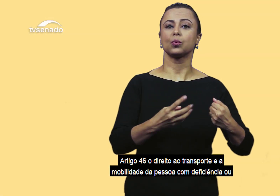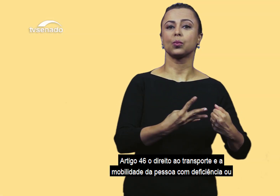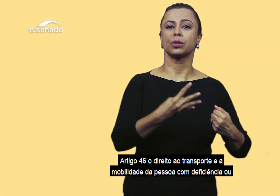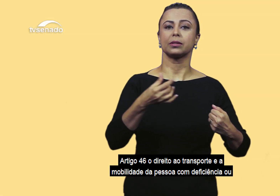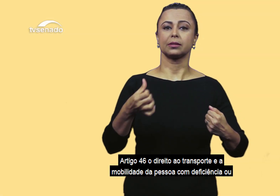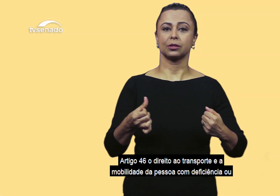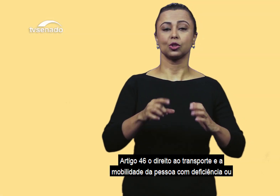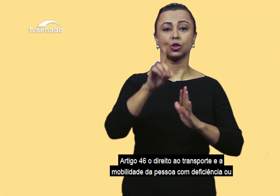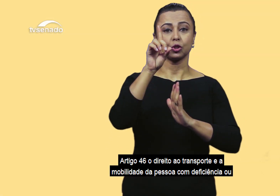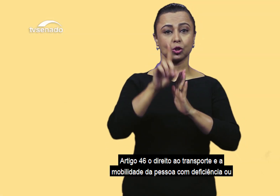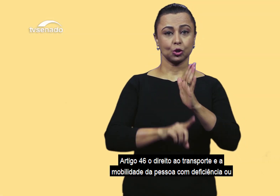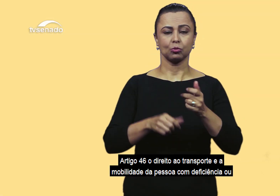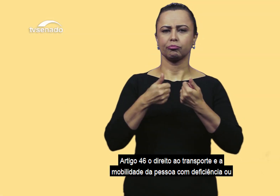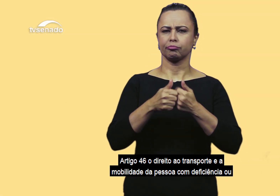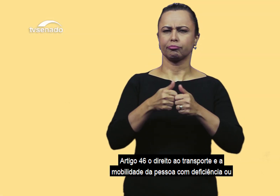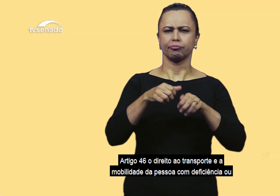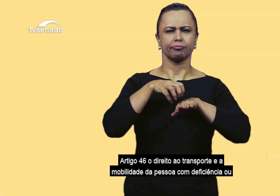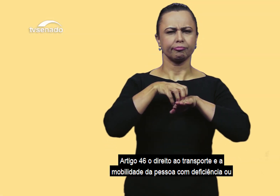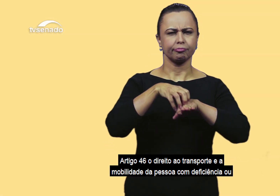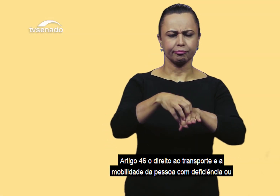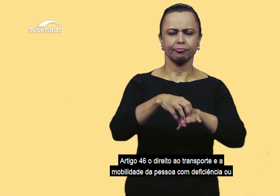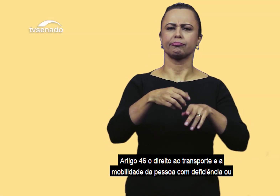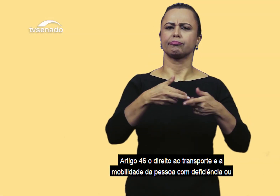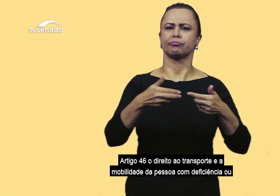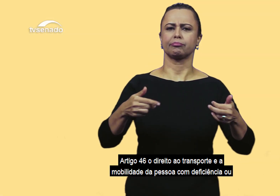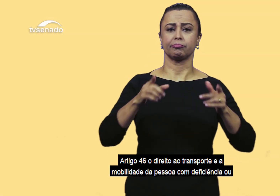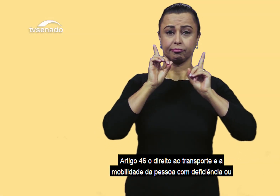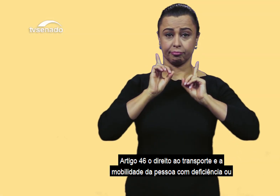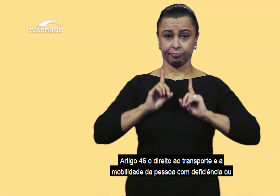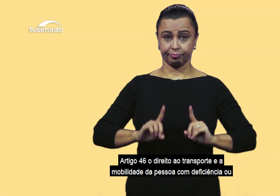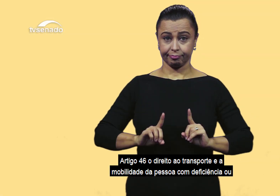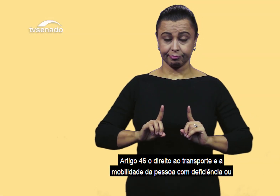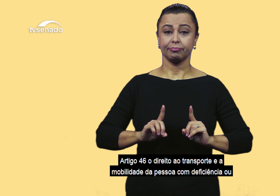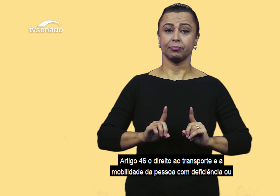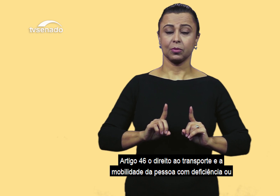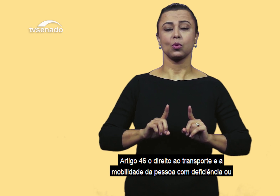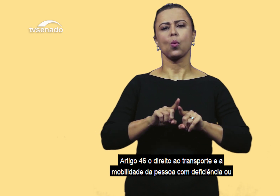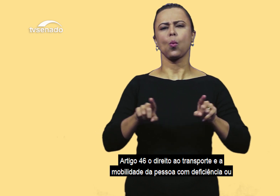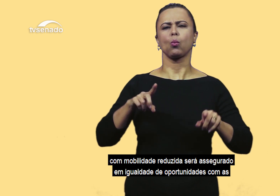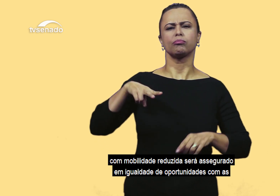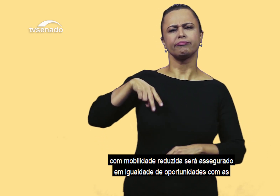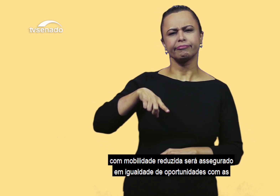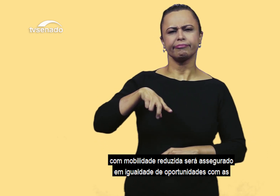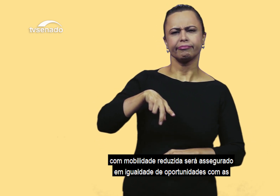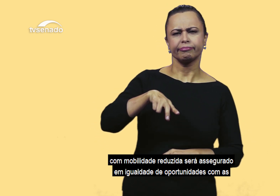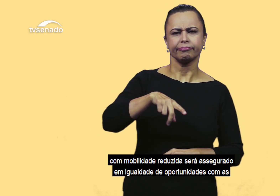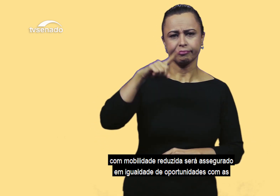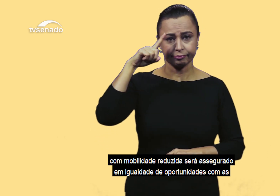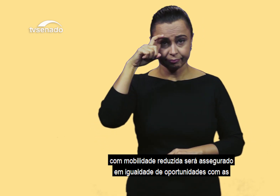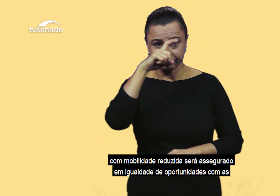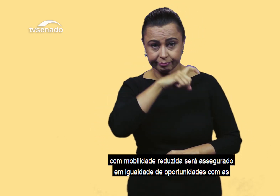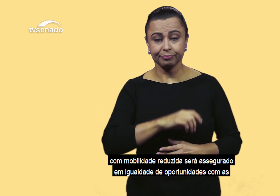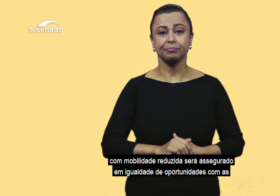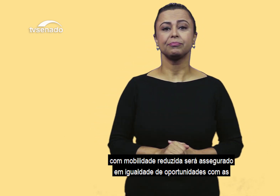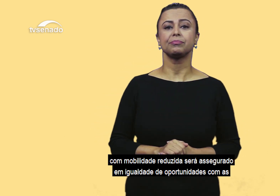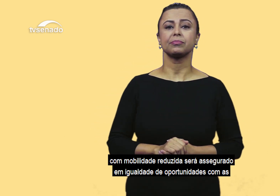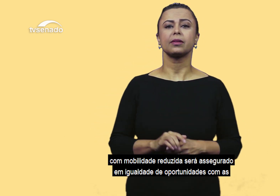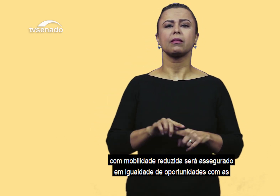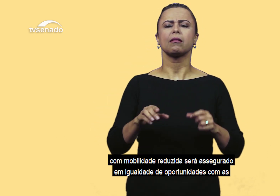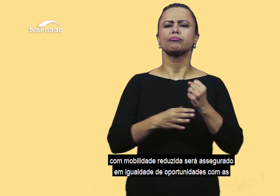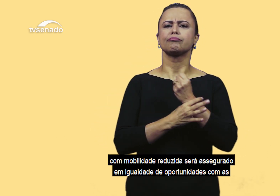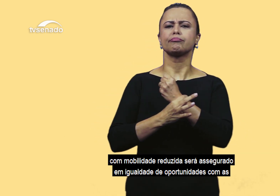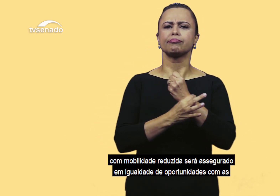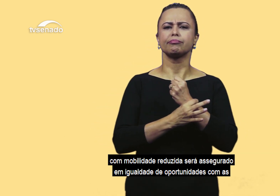Artigo 46 O direito ao transporte e à mobilidade da pessoa com deficiência ou com mobilidade reduzida será